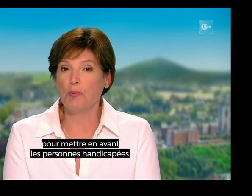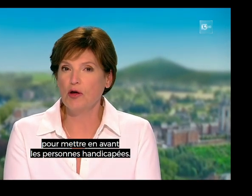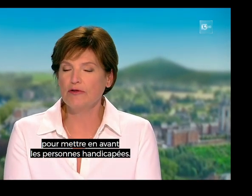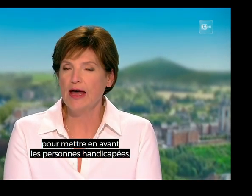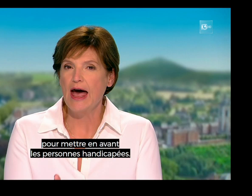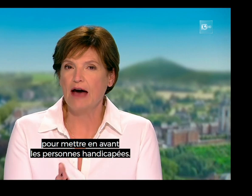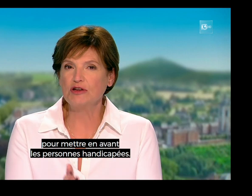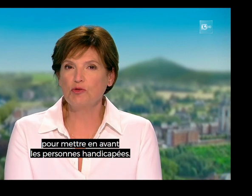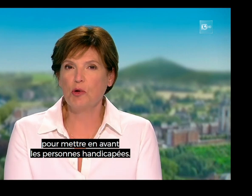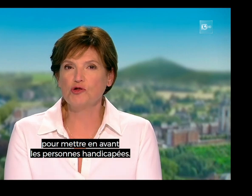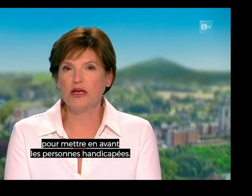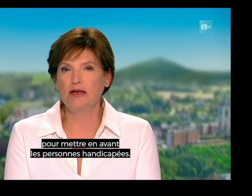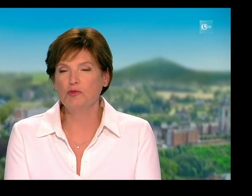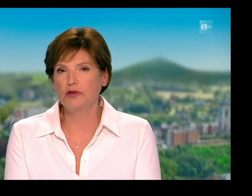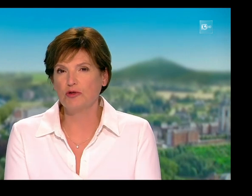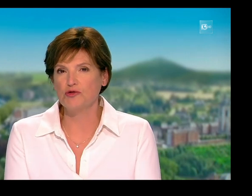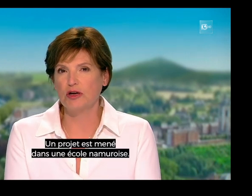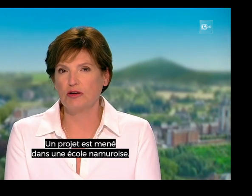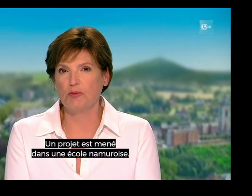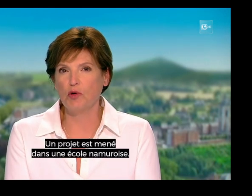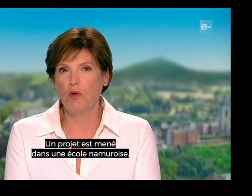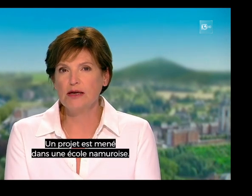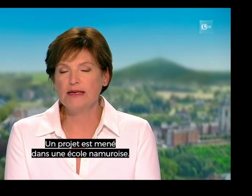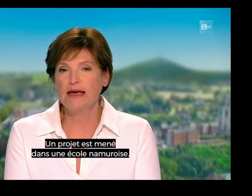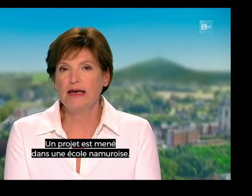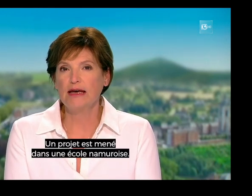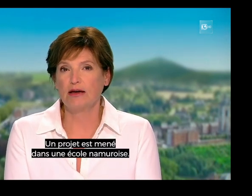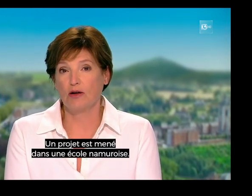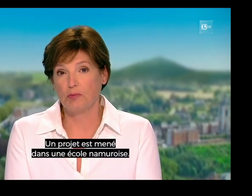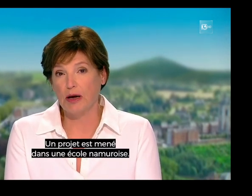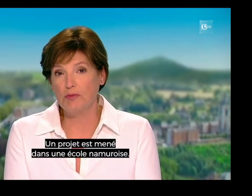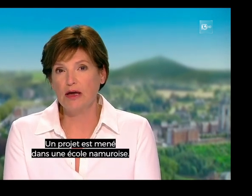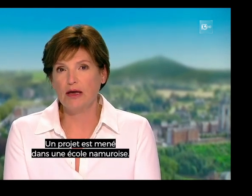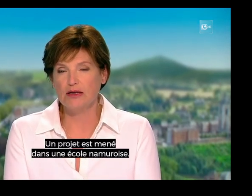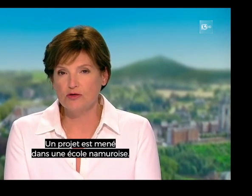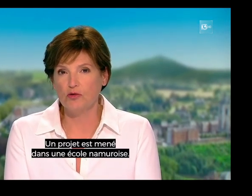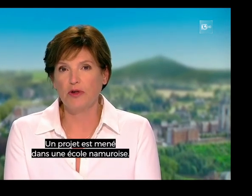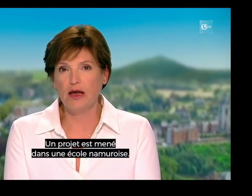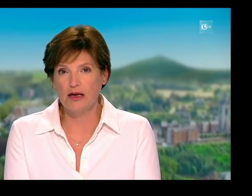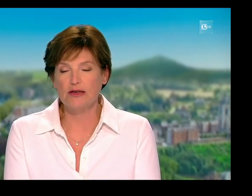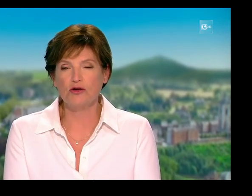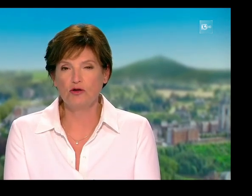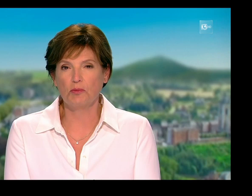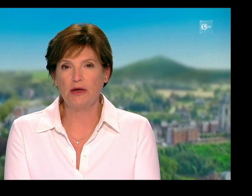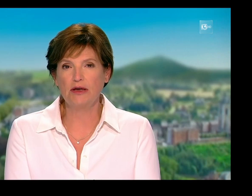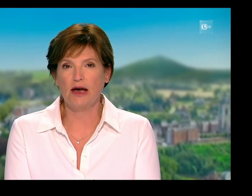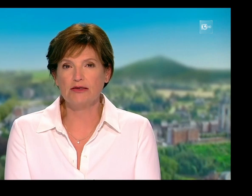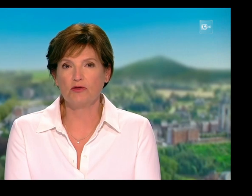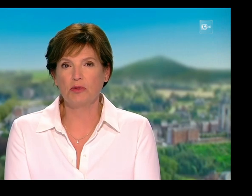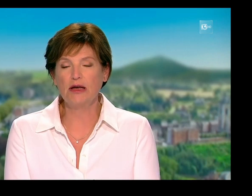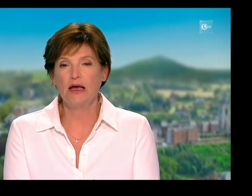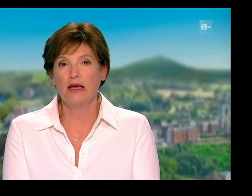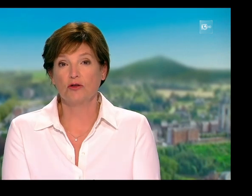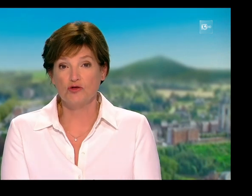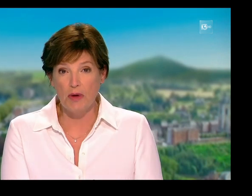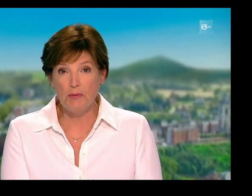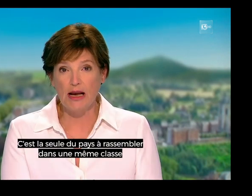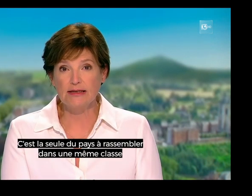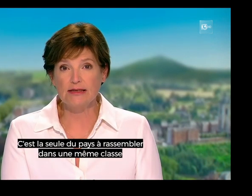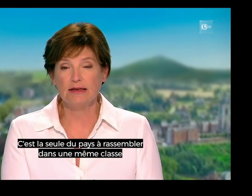preuve avec ce projet qui est mené dans une école namuroise, école primaire et secondaire, qui est la seule dans le pays à rassembler dans une même classe